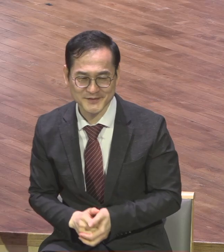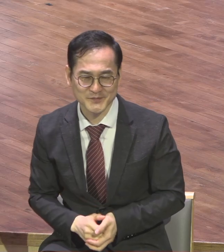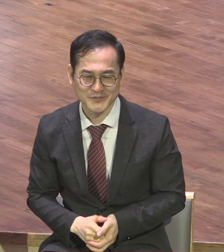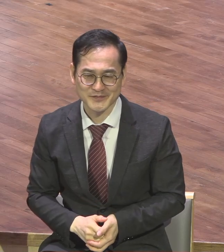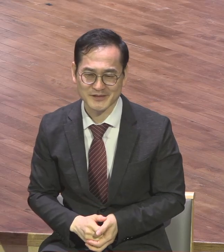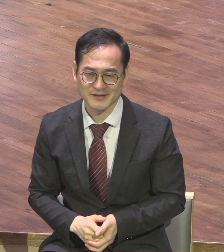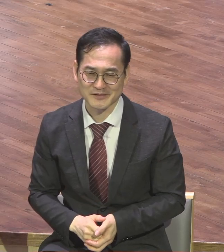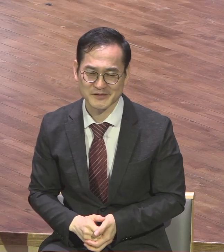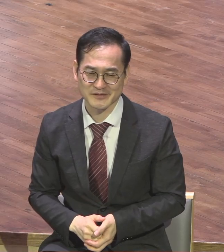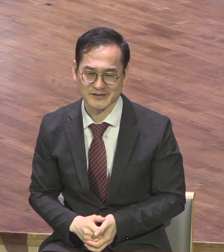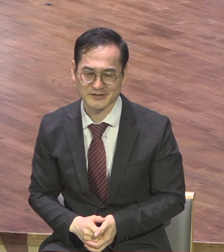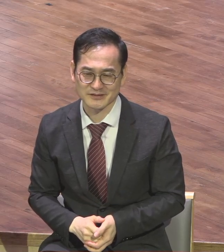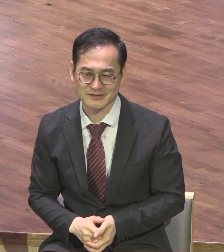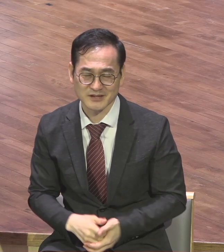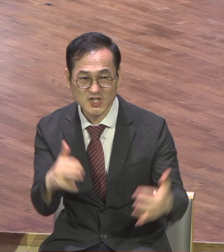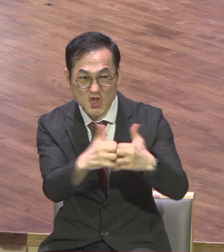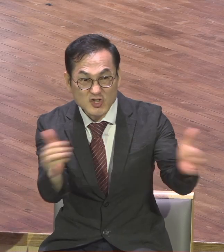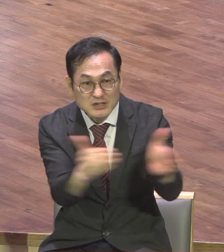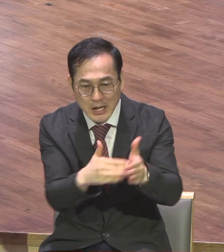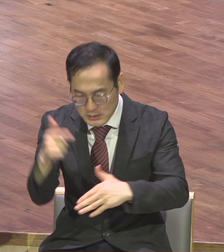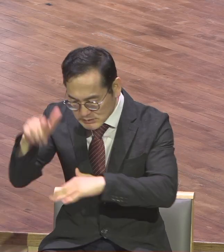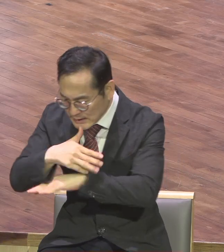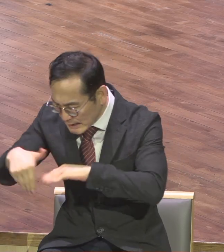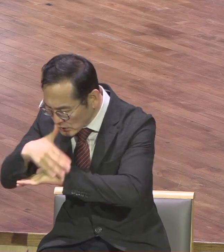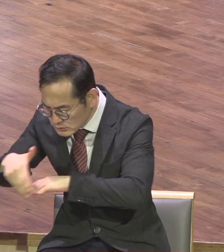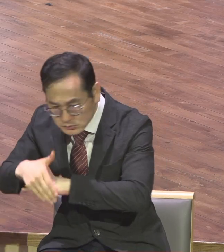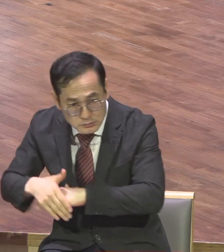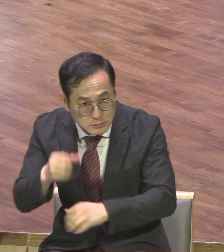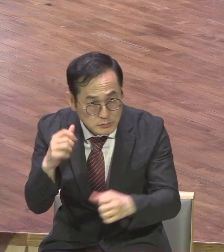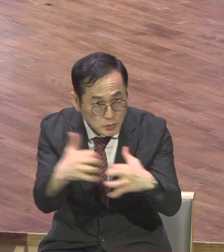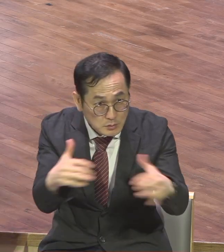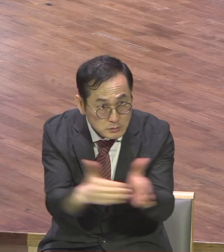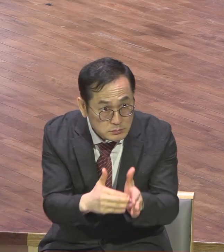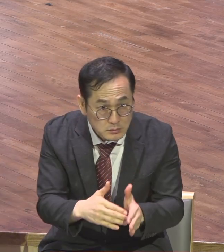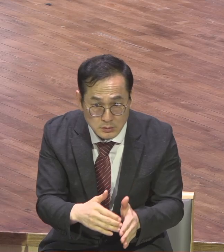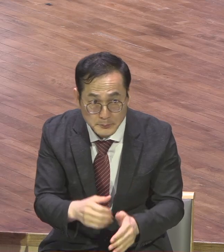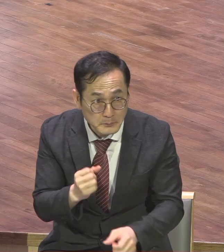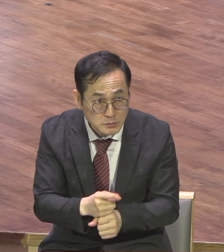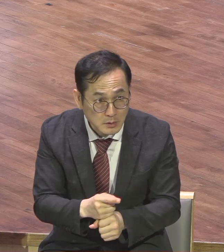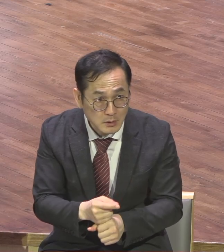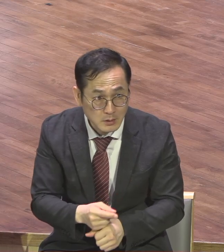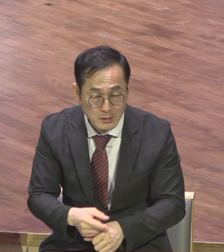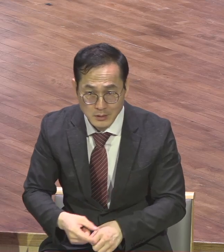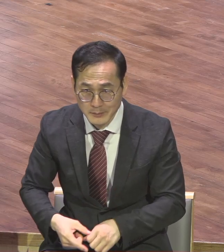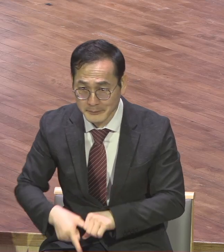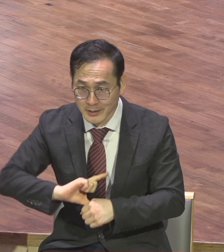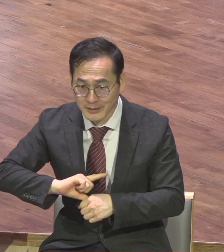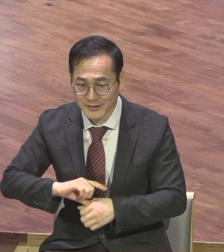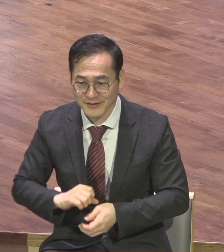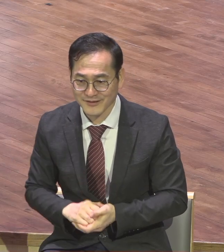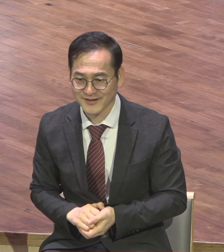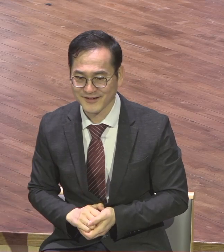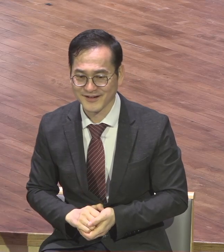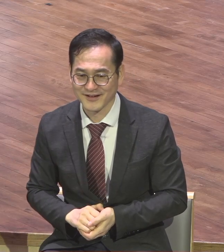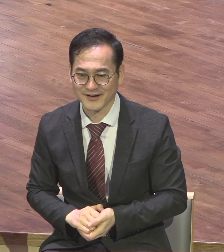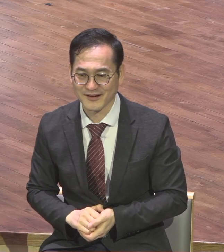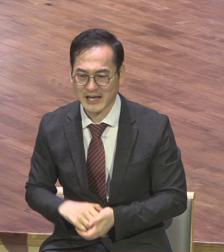이 전투가 끝냅니다. 그렇게 말합니다. 작전만 짜다가 전투 끝난다 이